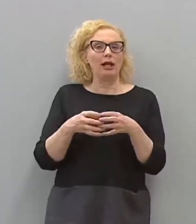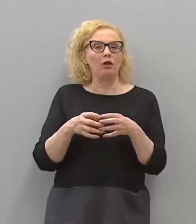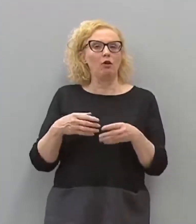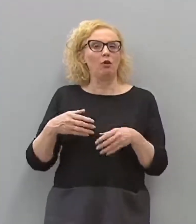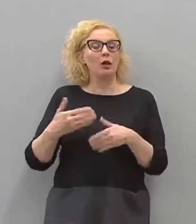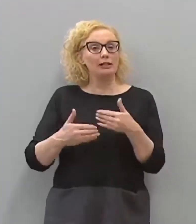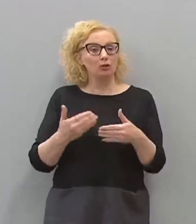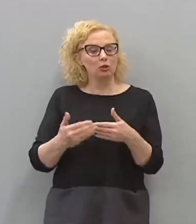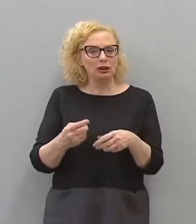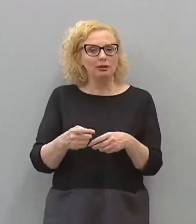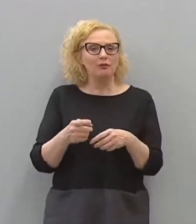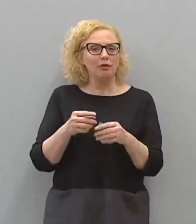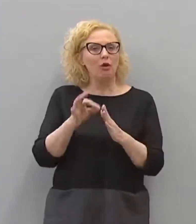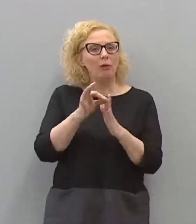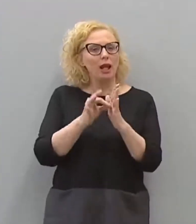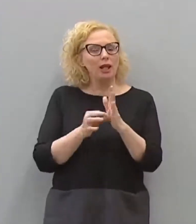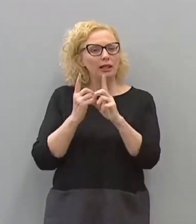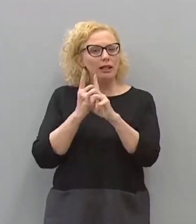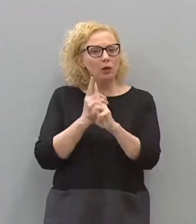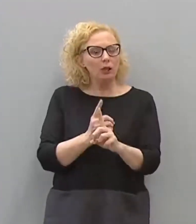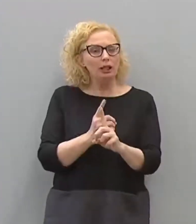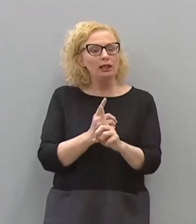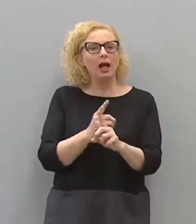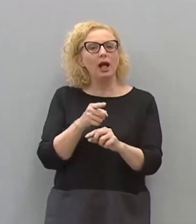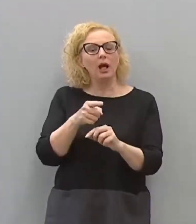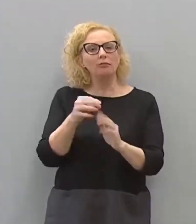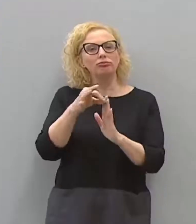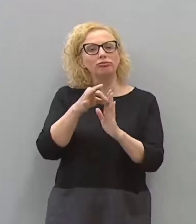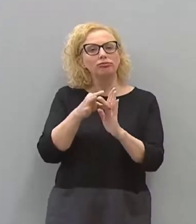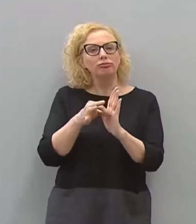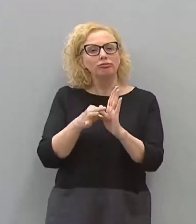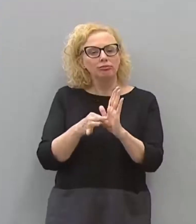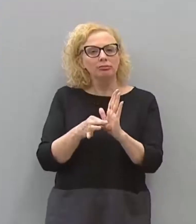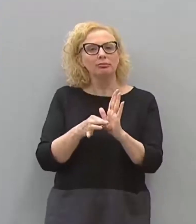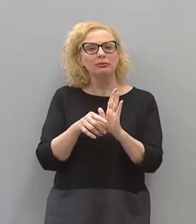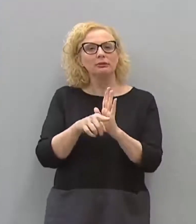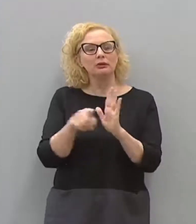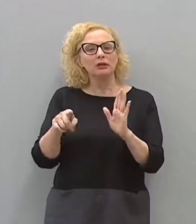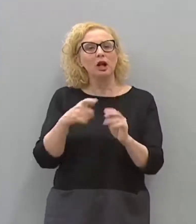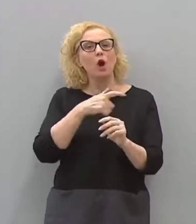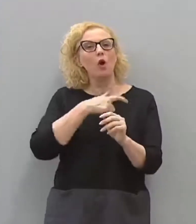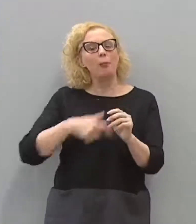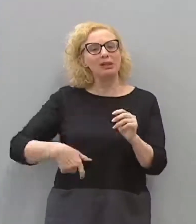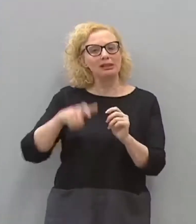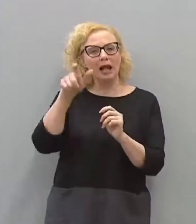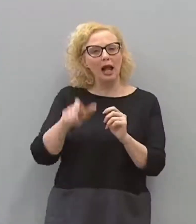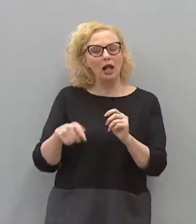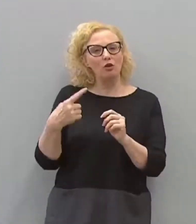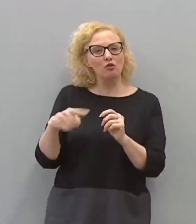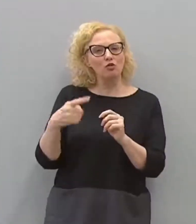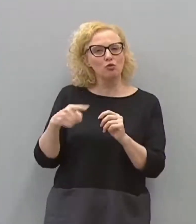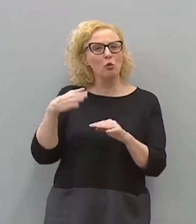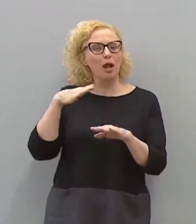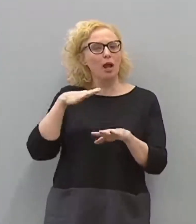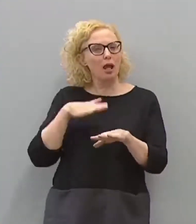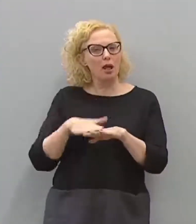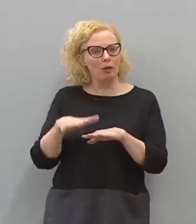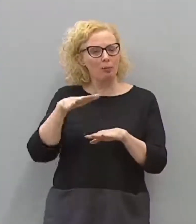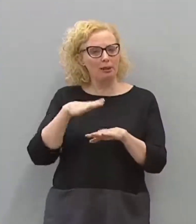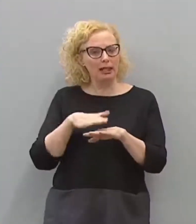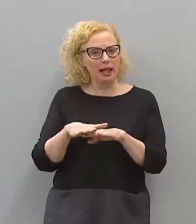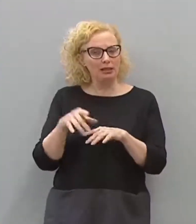andranno a disciplinare per l'appunto le prerogative di questa figura commissariale e i suoi requisiti